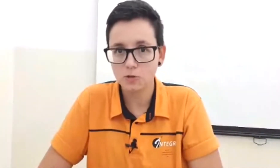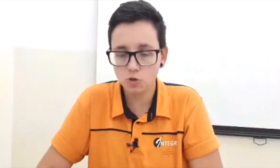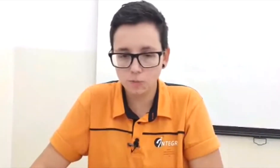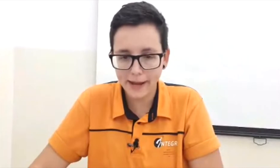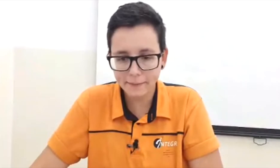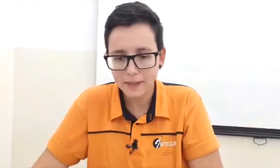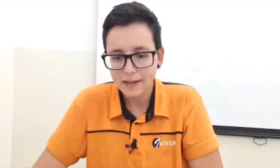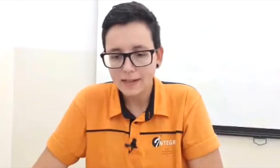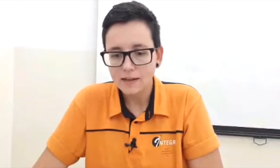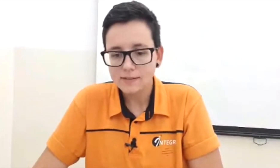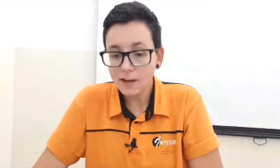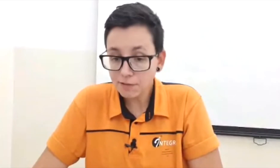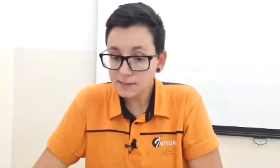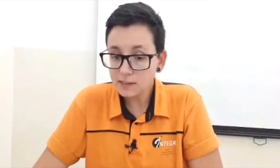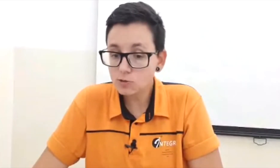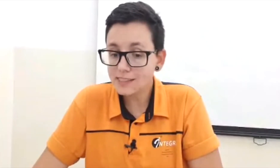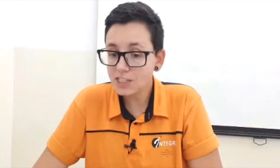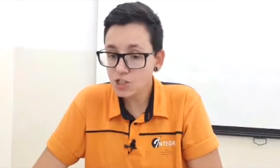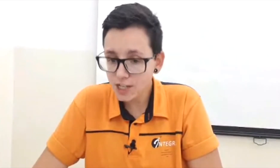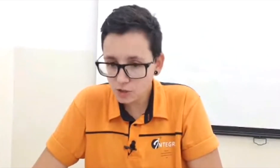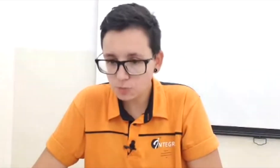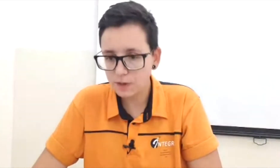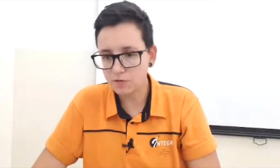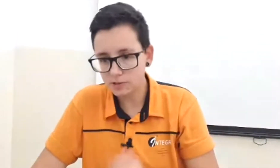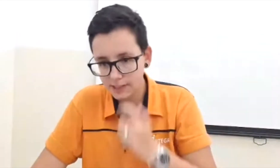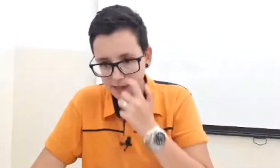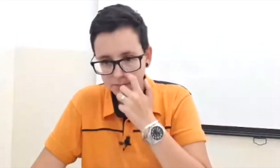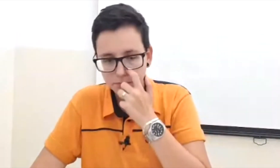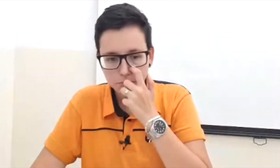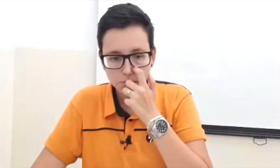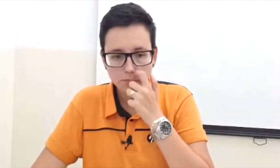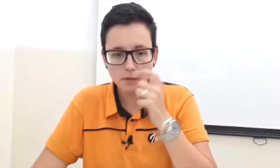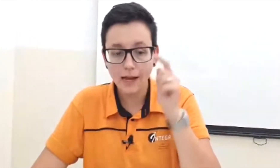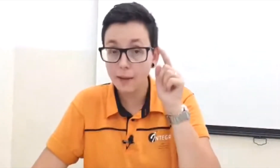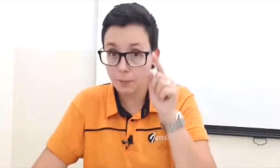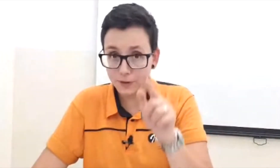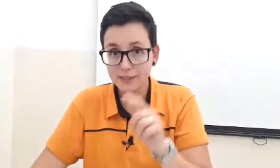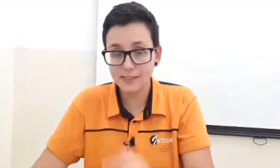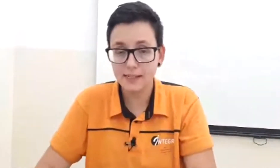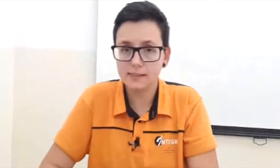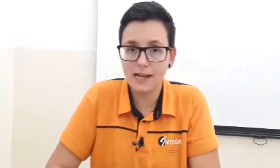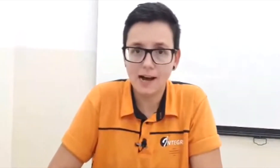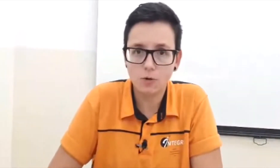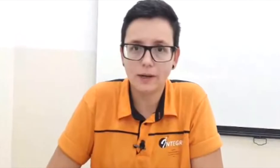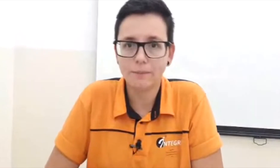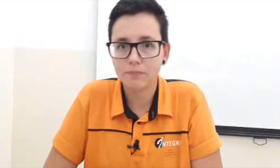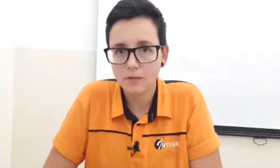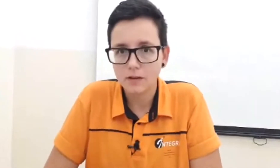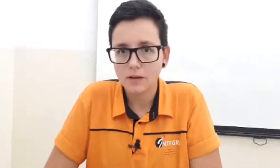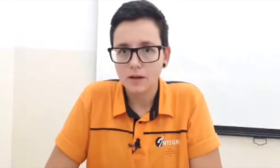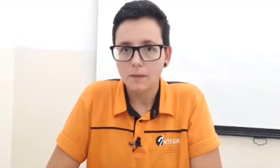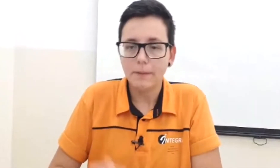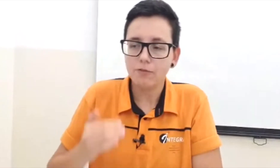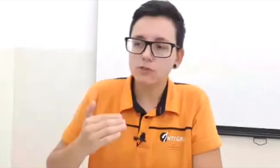Tudo bem? Tá fazendo sentido para você a importância dessa aula para